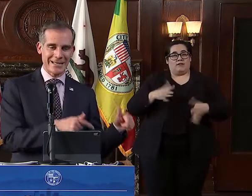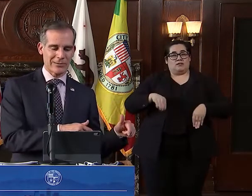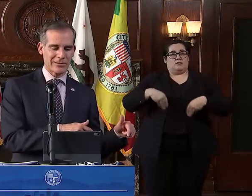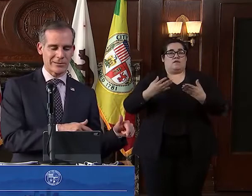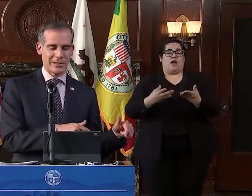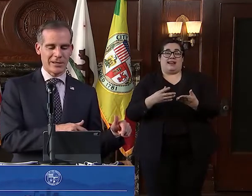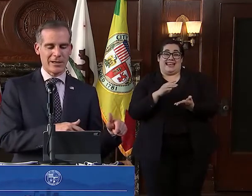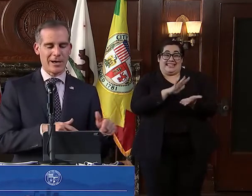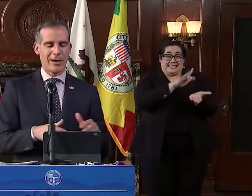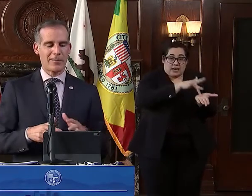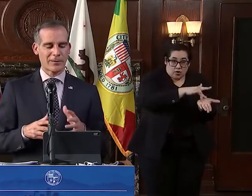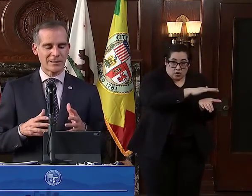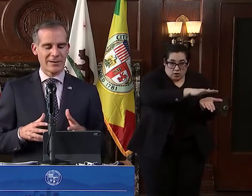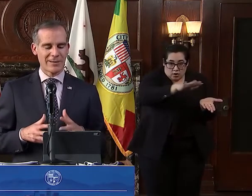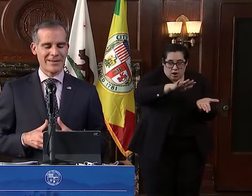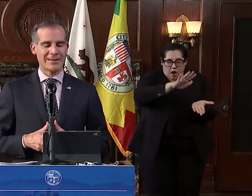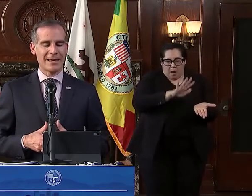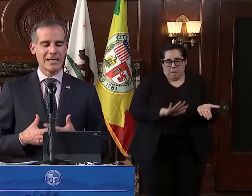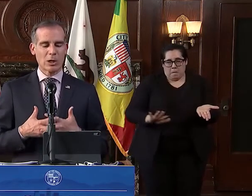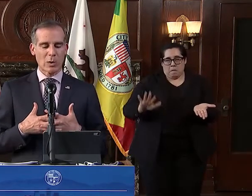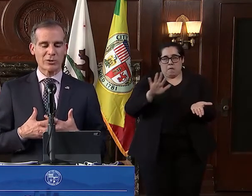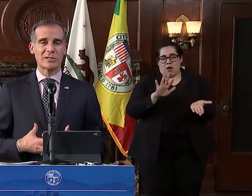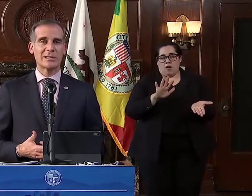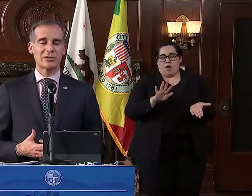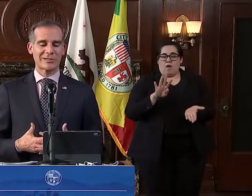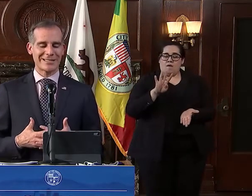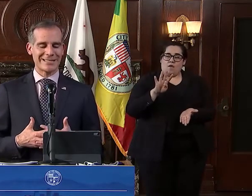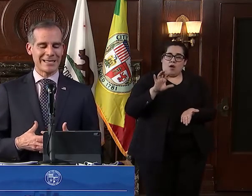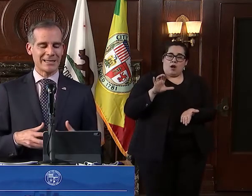estos centros a aproximadamente